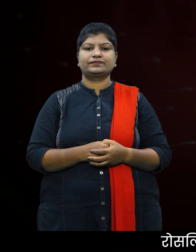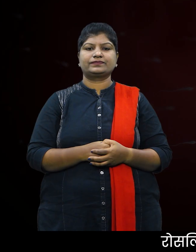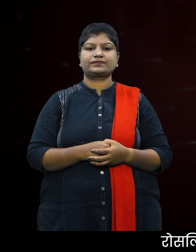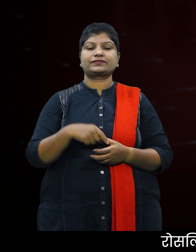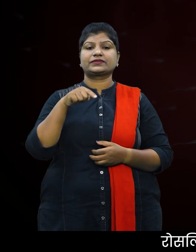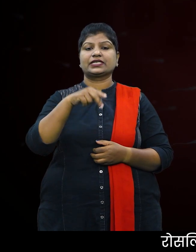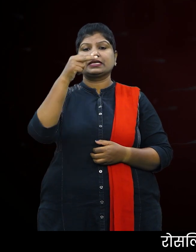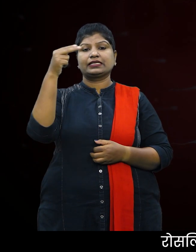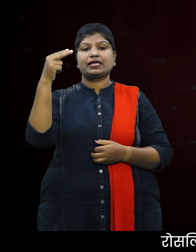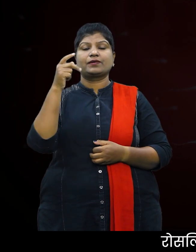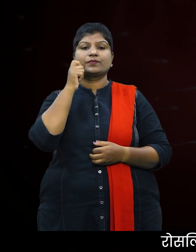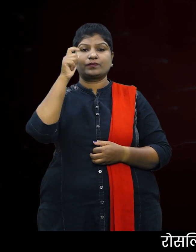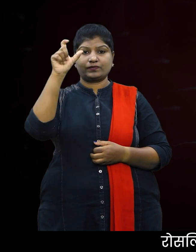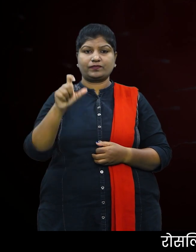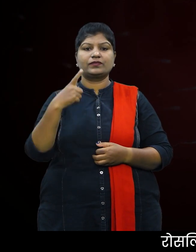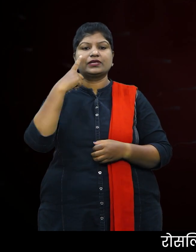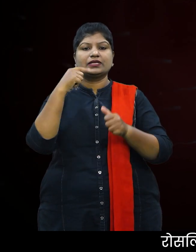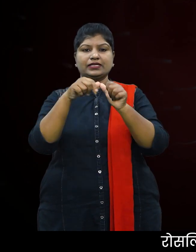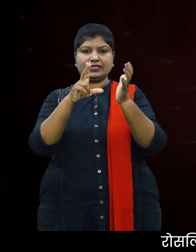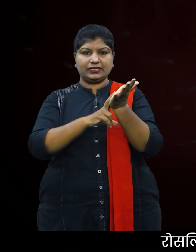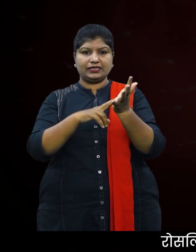रोस्लियन संस्थान में इयान विलमुट